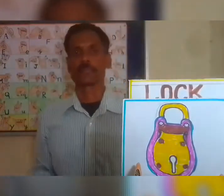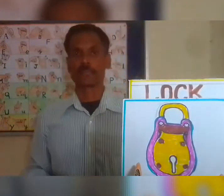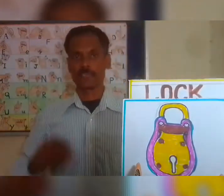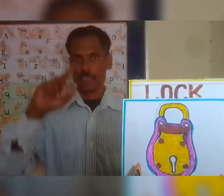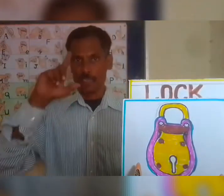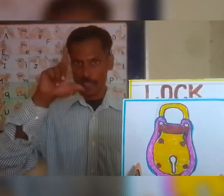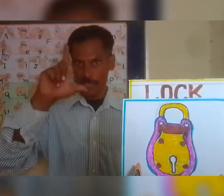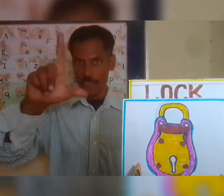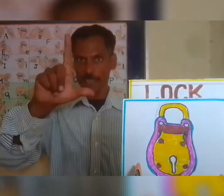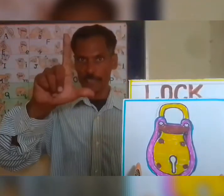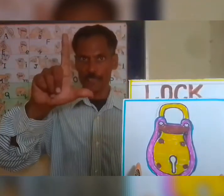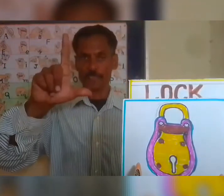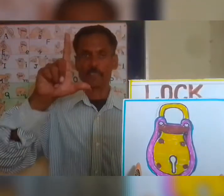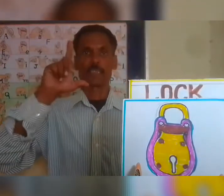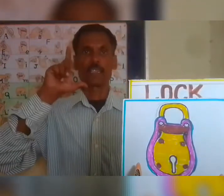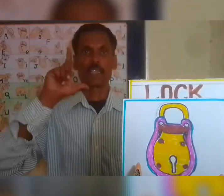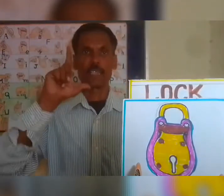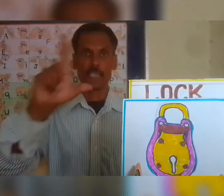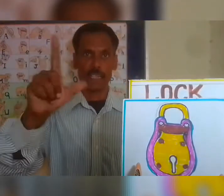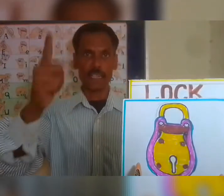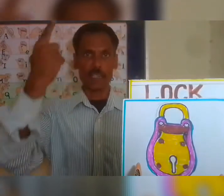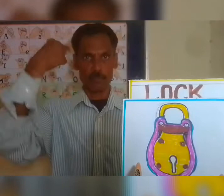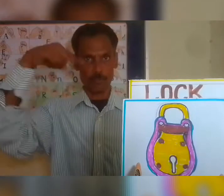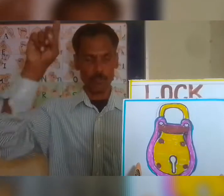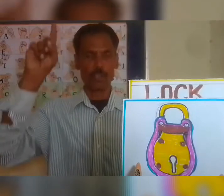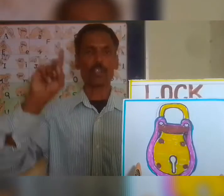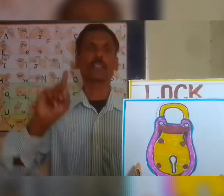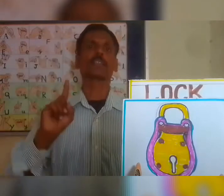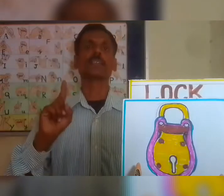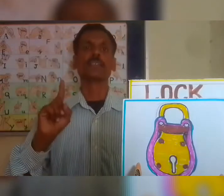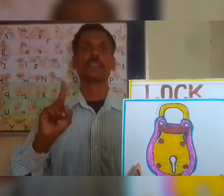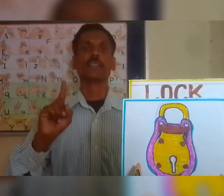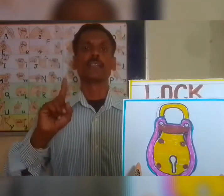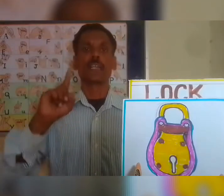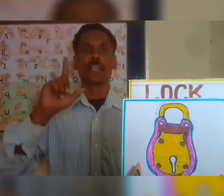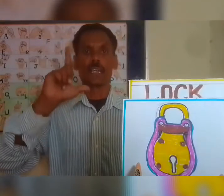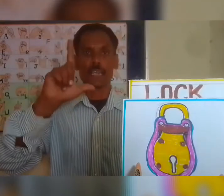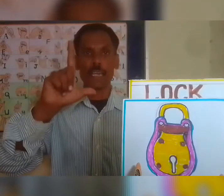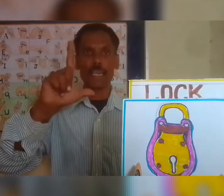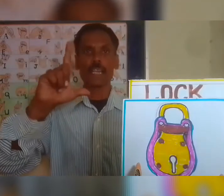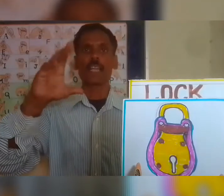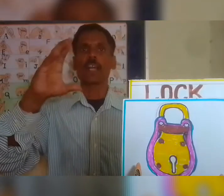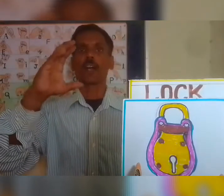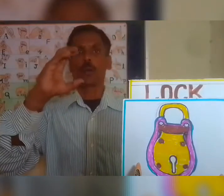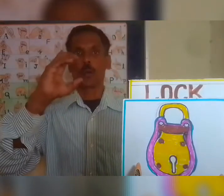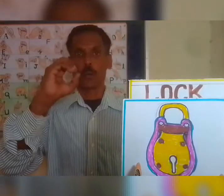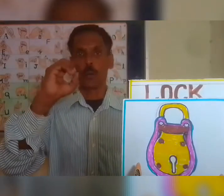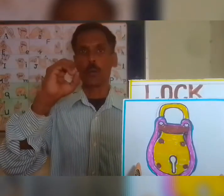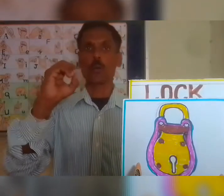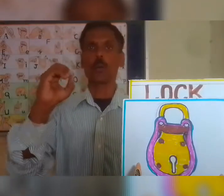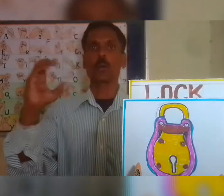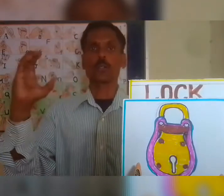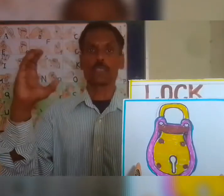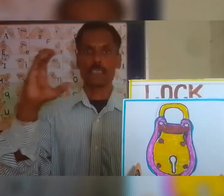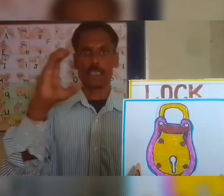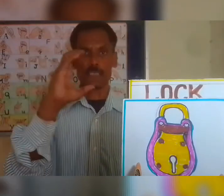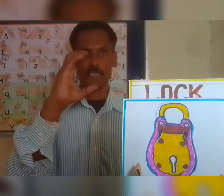L L for L O C